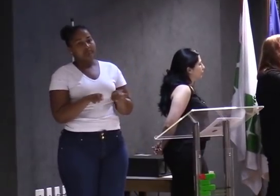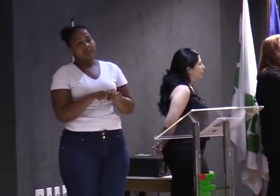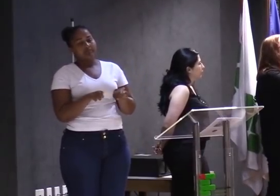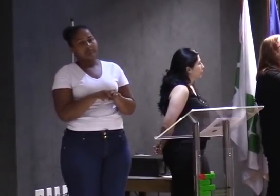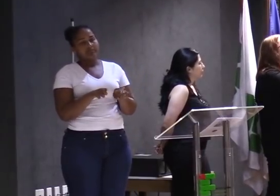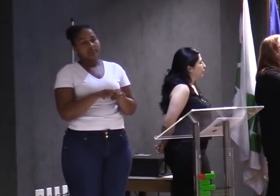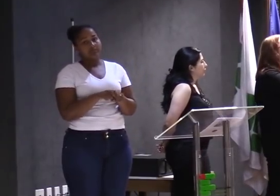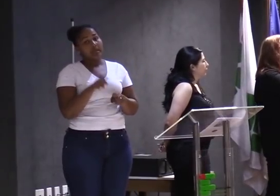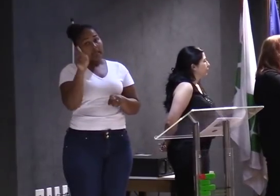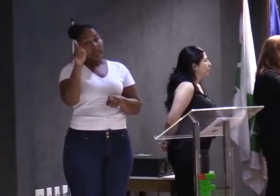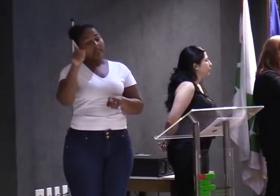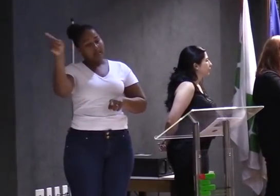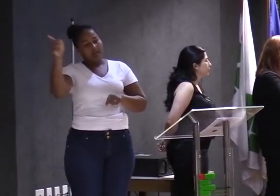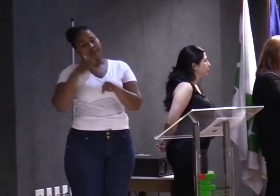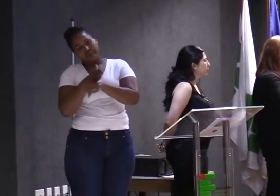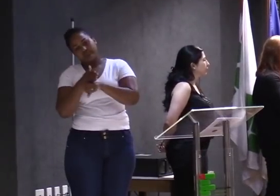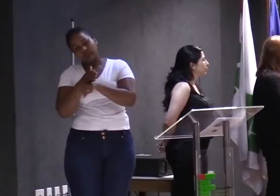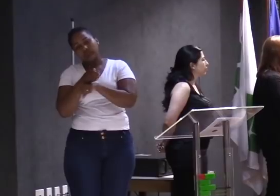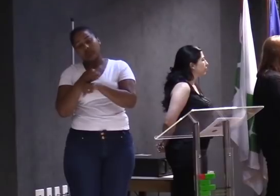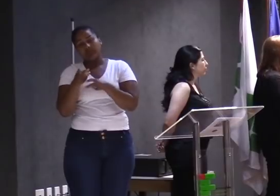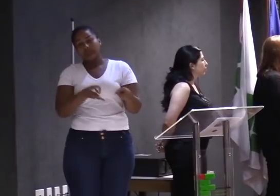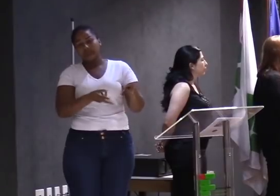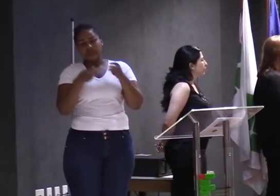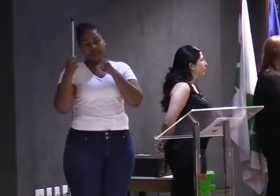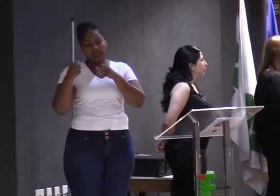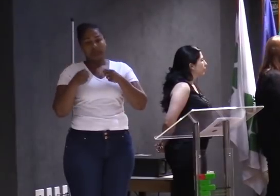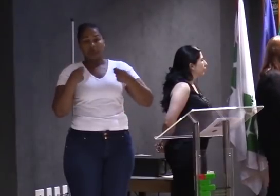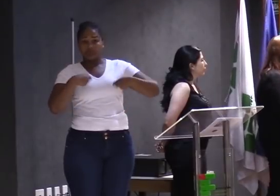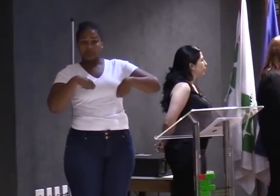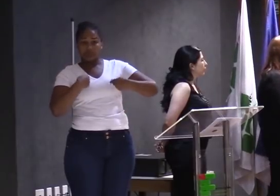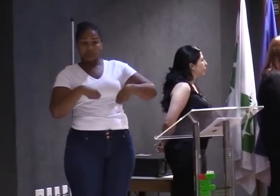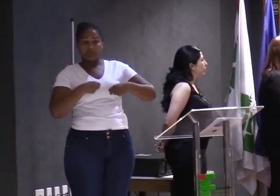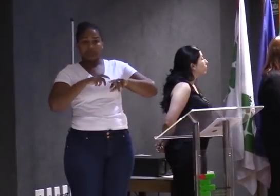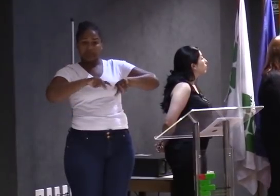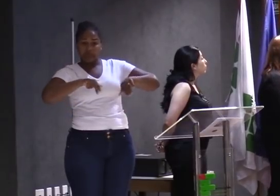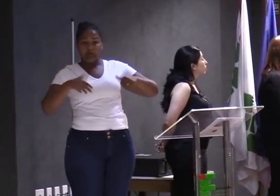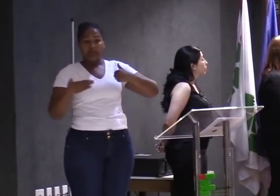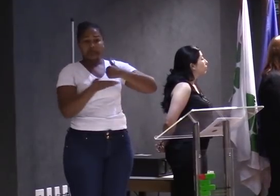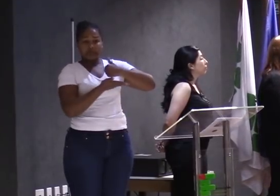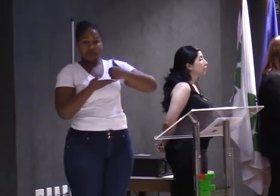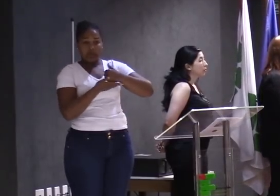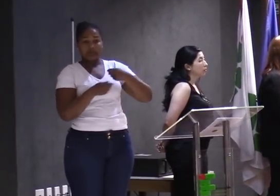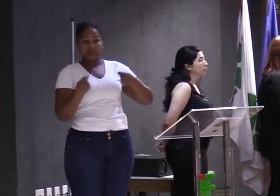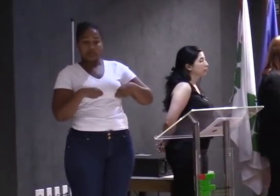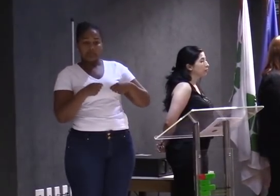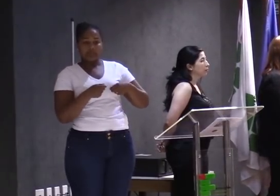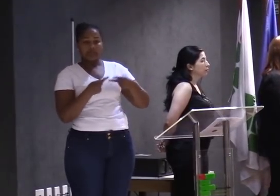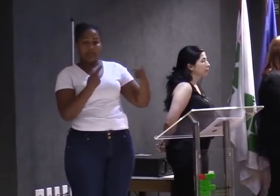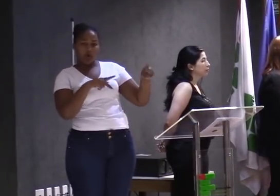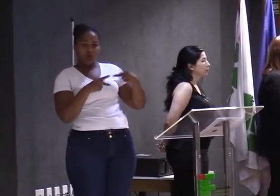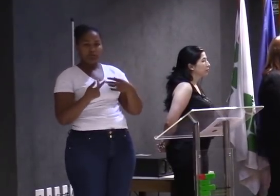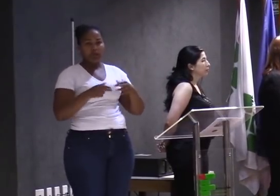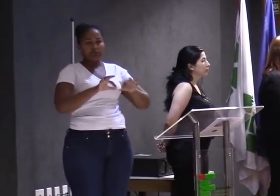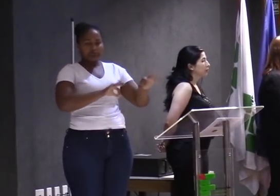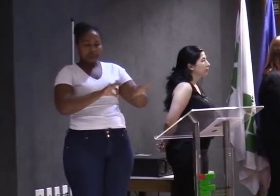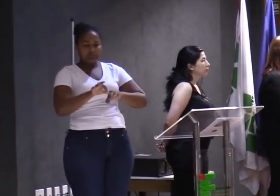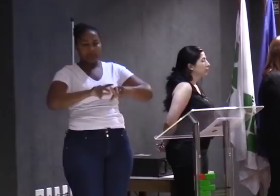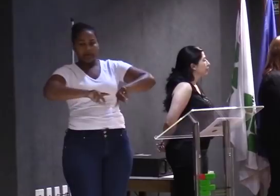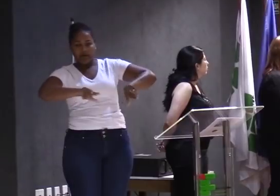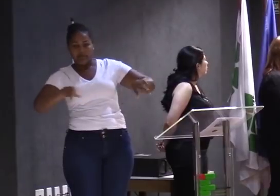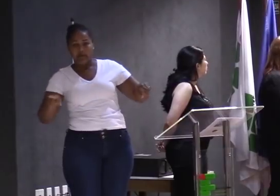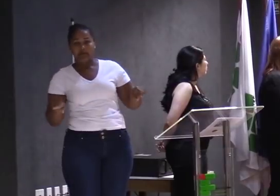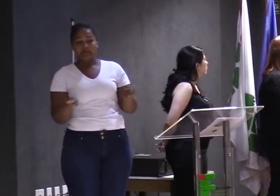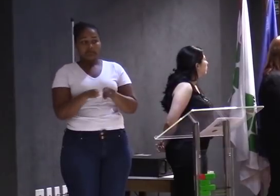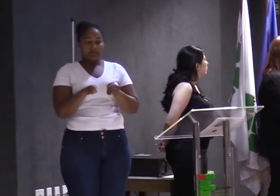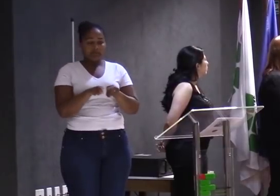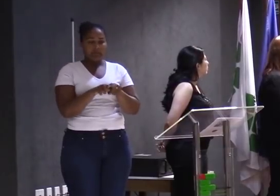conseguiu reformular nossa matriz focado no aprendizado baseado em projetos, onde o curso agora é mais prático,